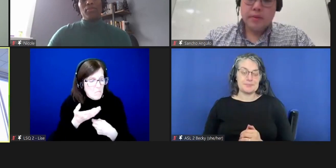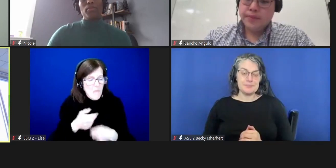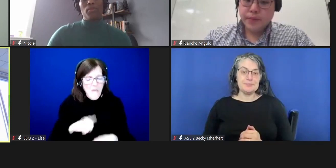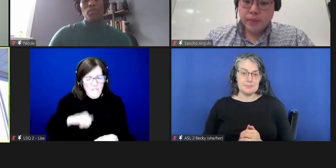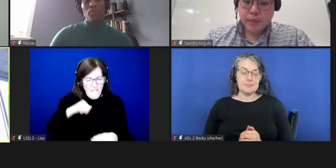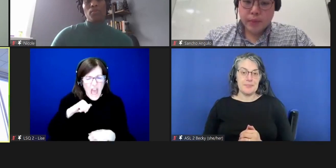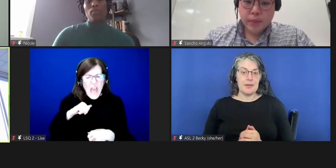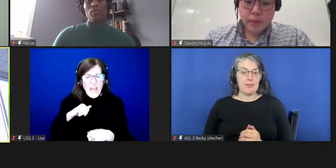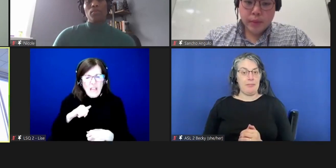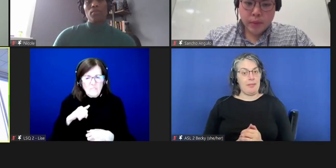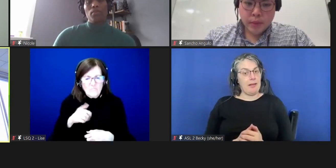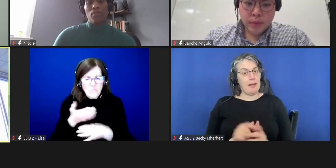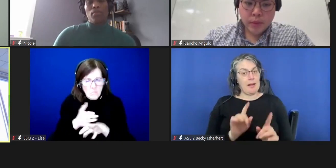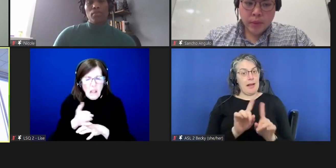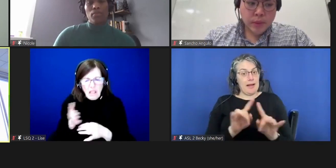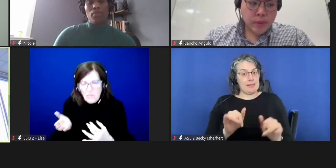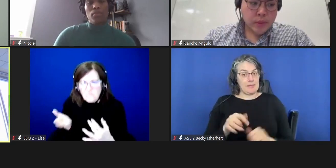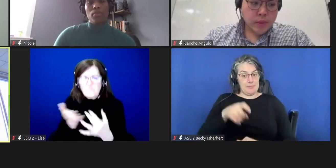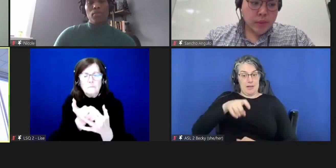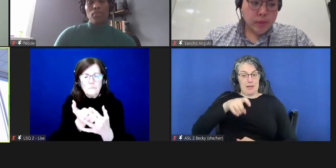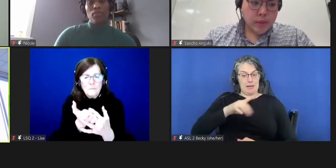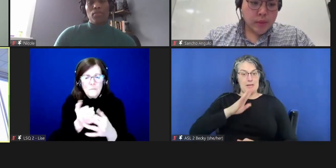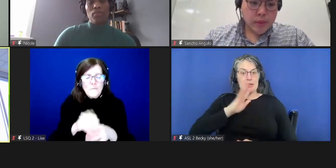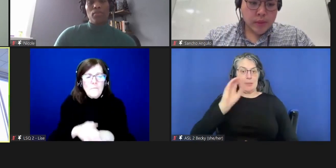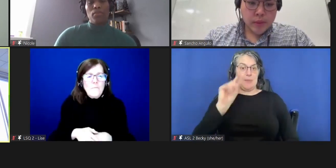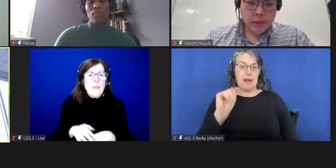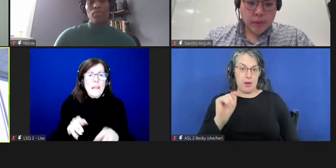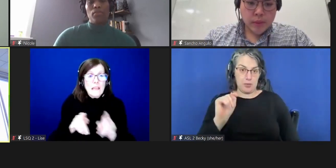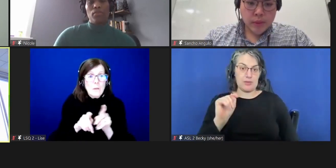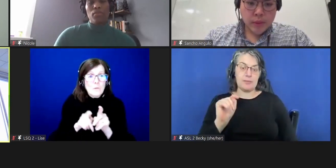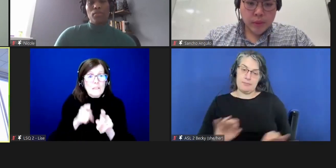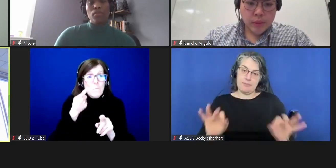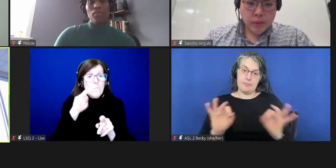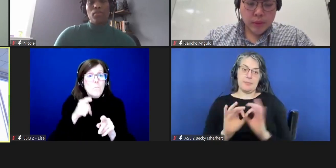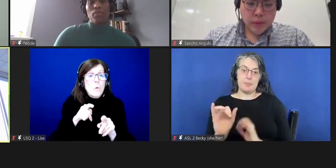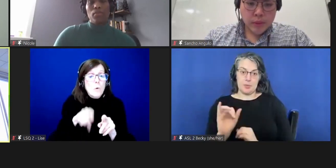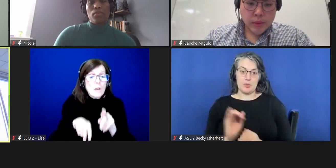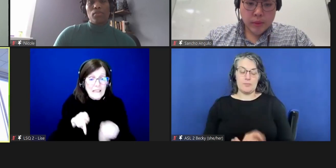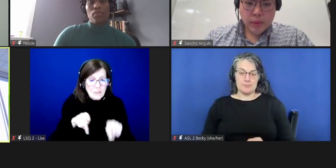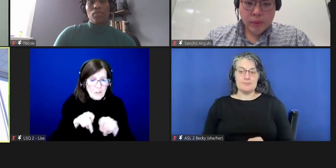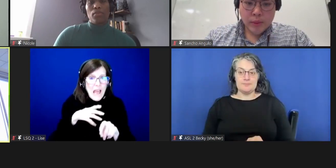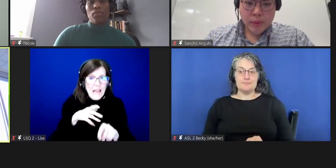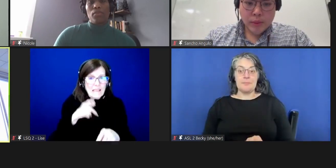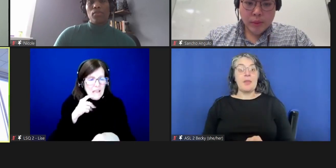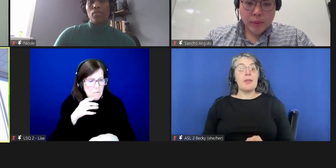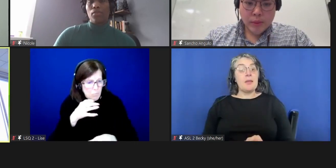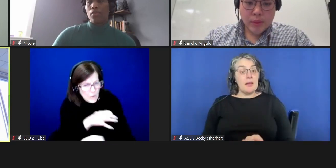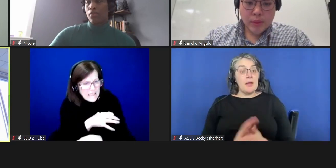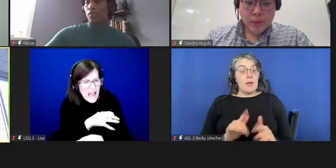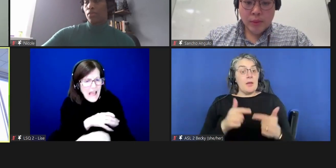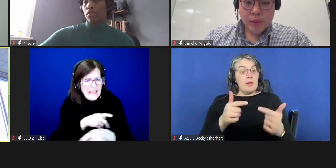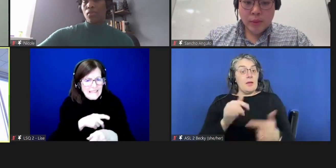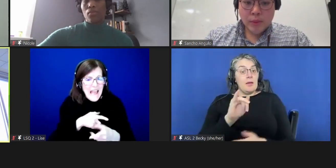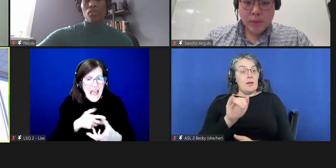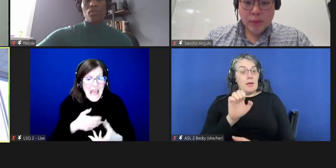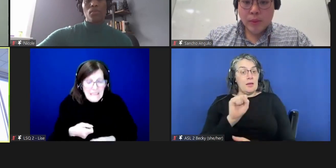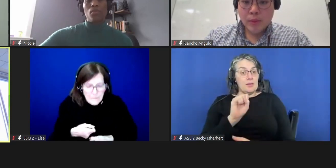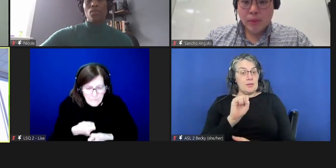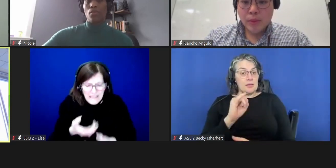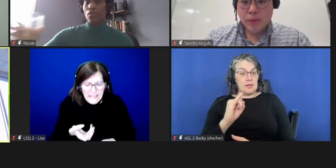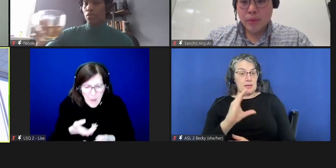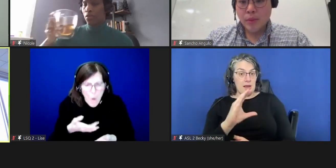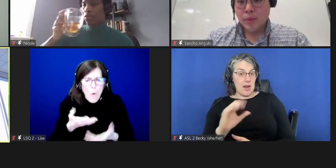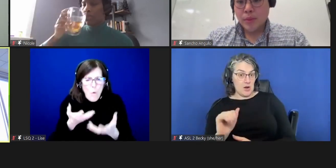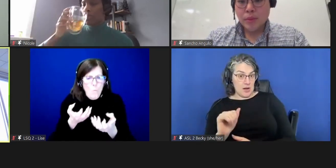de ces propos puissants et notamment de l'expression si forte du besoin de parler. Je donne la parole à